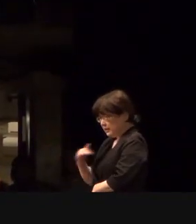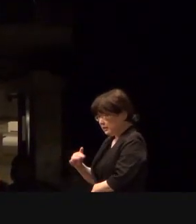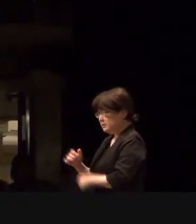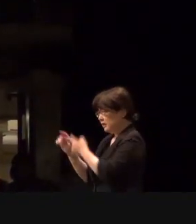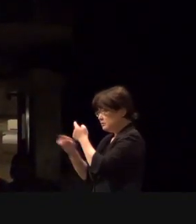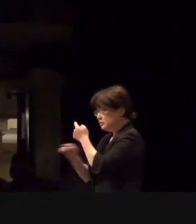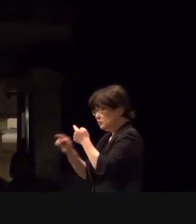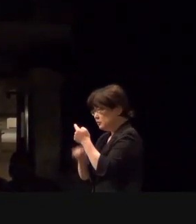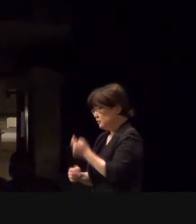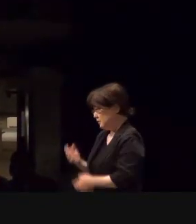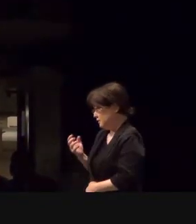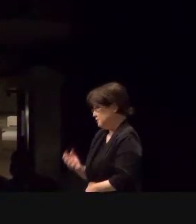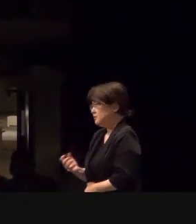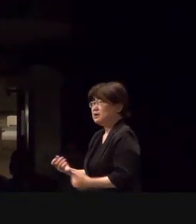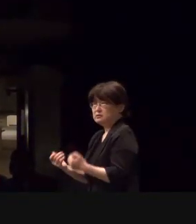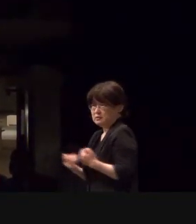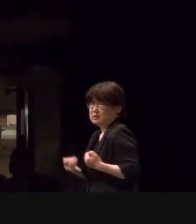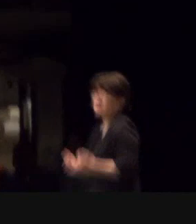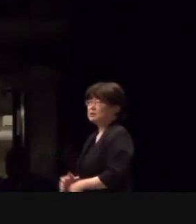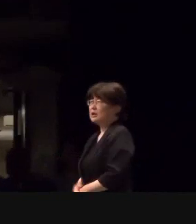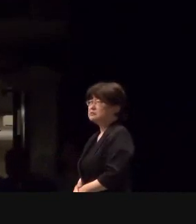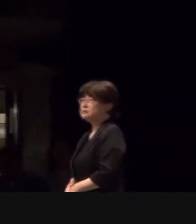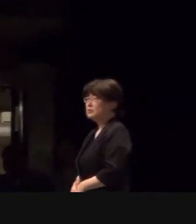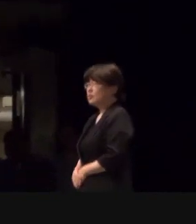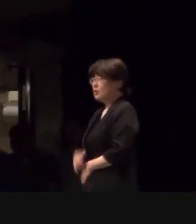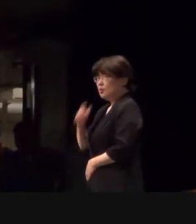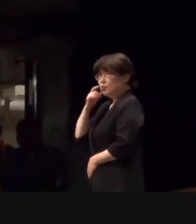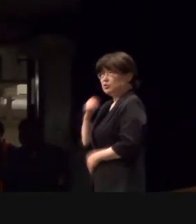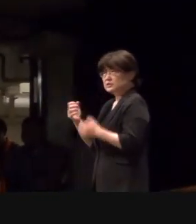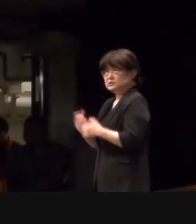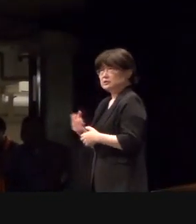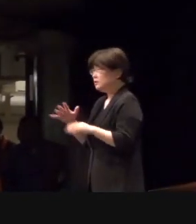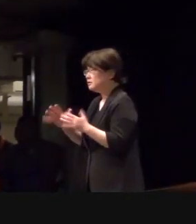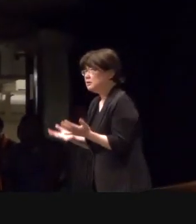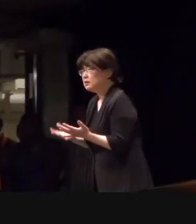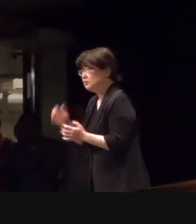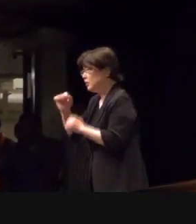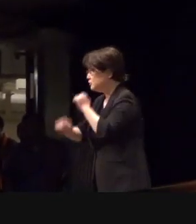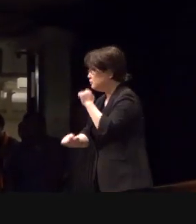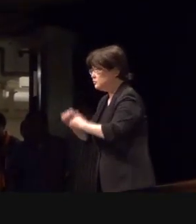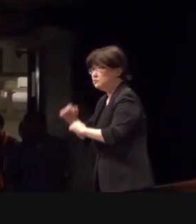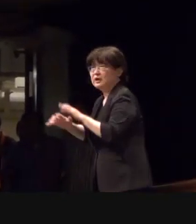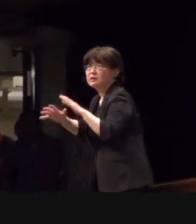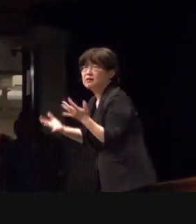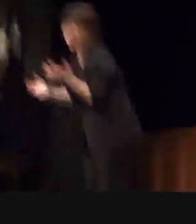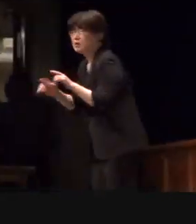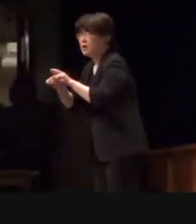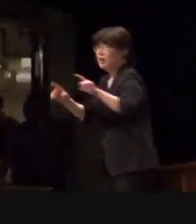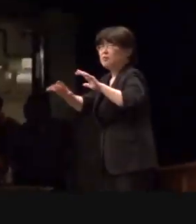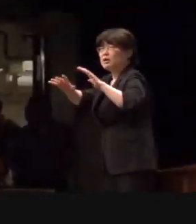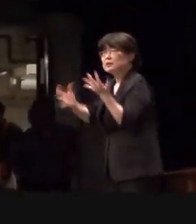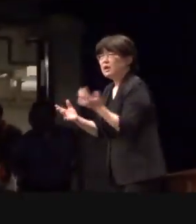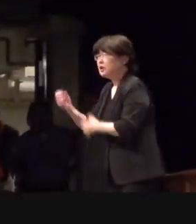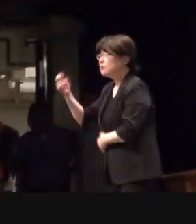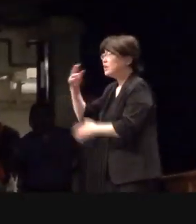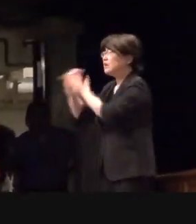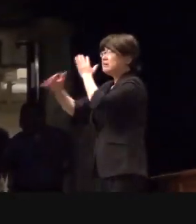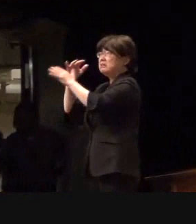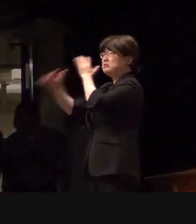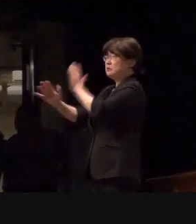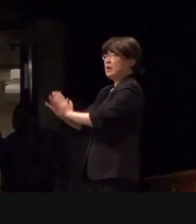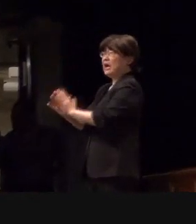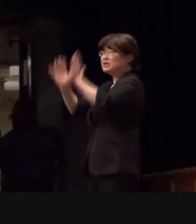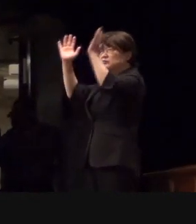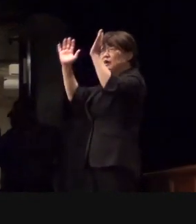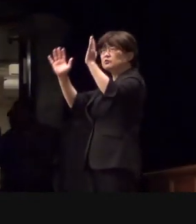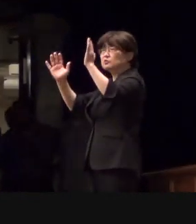一人一人がしっかりしなければならない。そうしなければ自由も平和も作れない、また戦争を待ってしまうよということを憲法